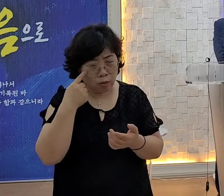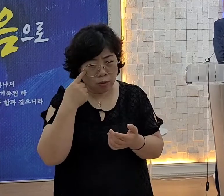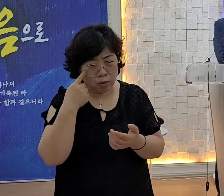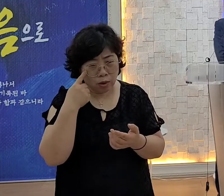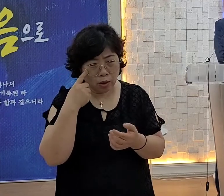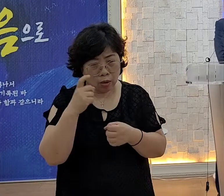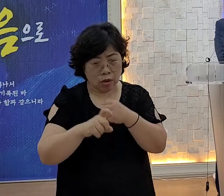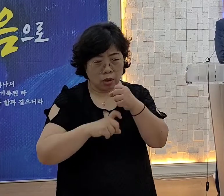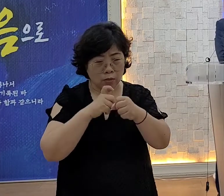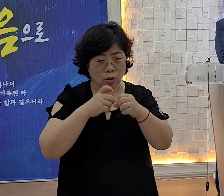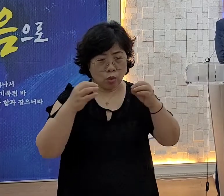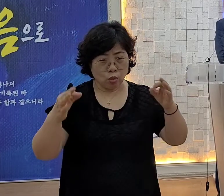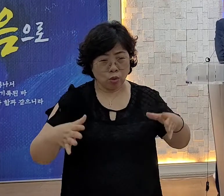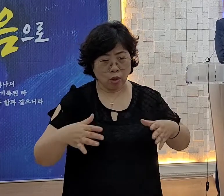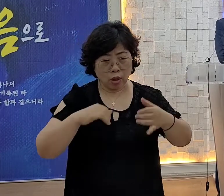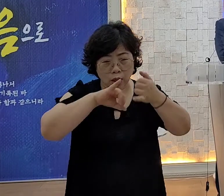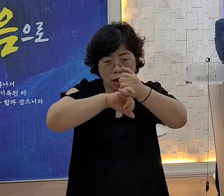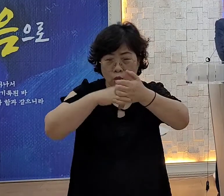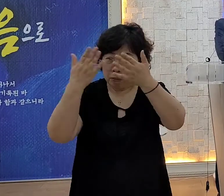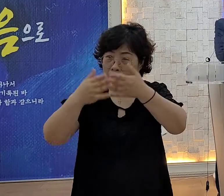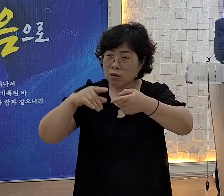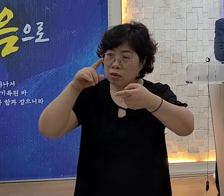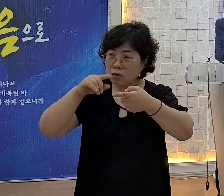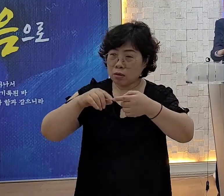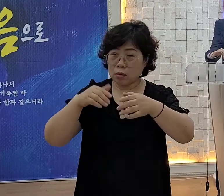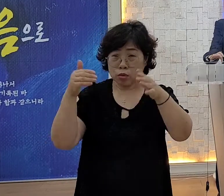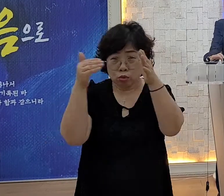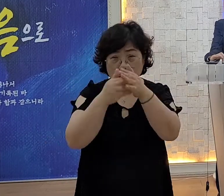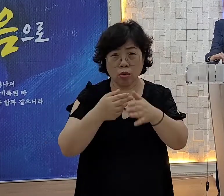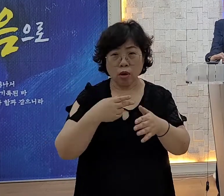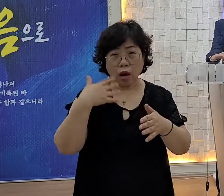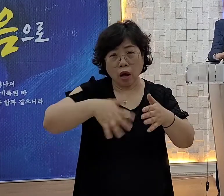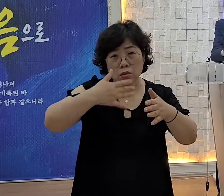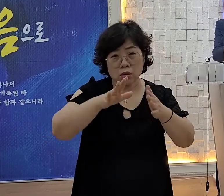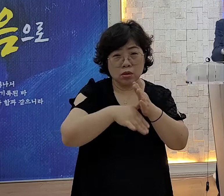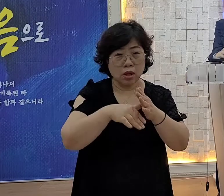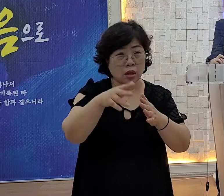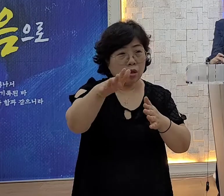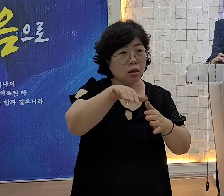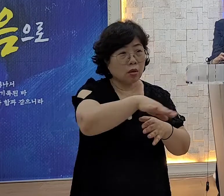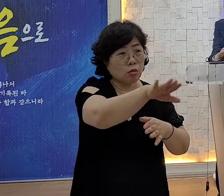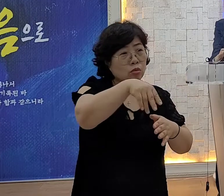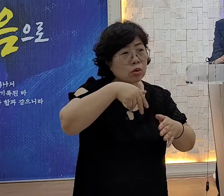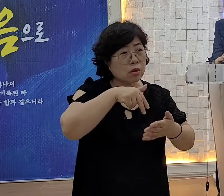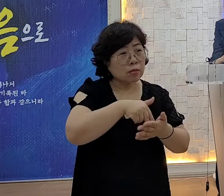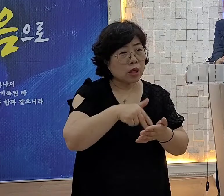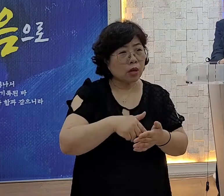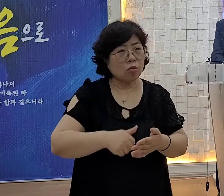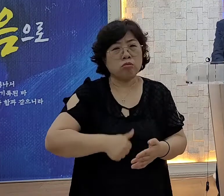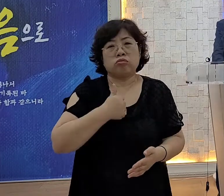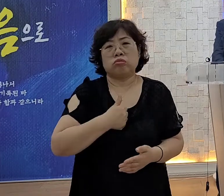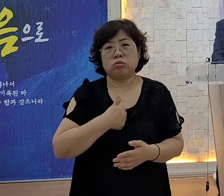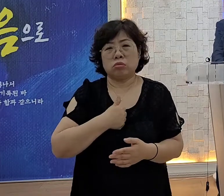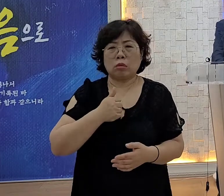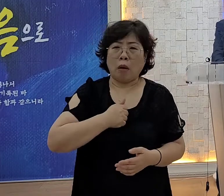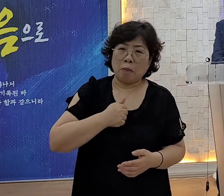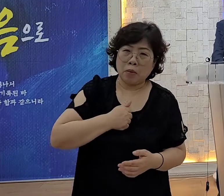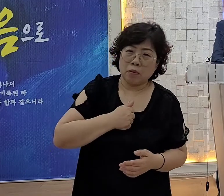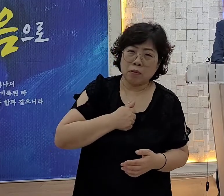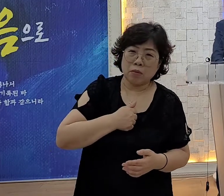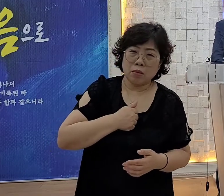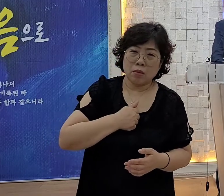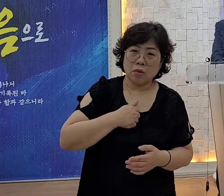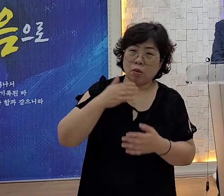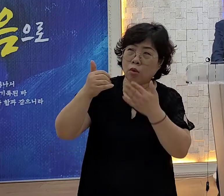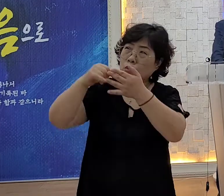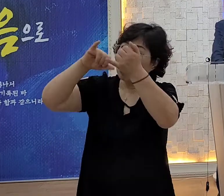지금 기가 차겠습니까? 그러면 뭐라도 좀 보여야 될 거 아니에요. 아무것도 보이지 않고, 땅 한 평도 없고, 아들도 하나 없고,